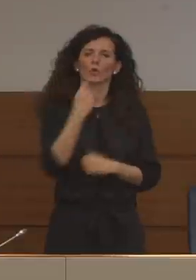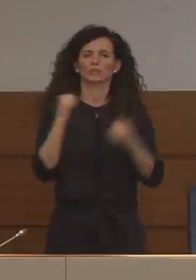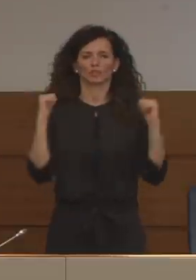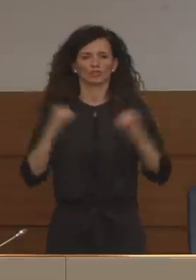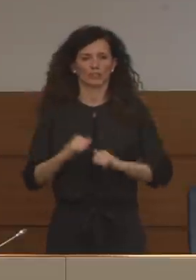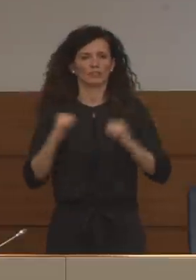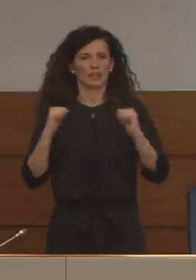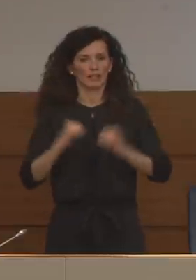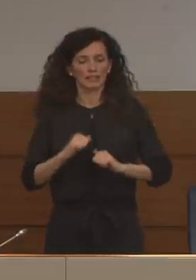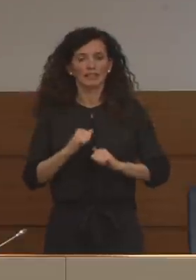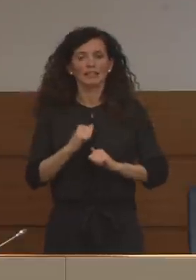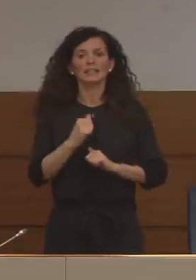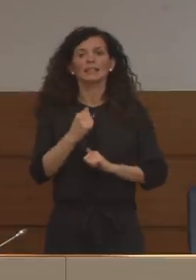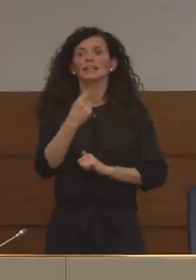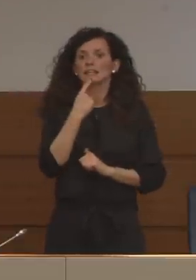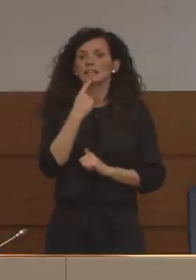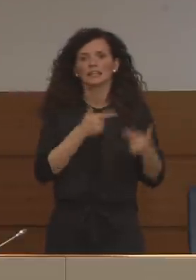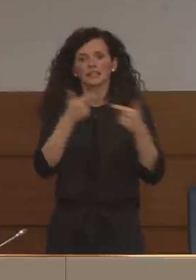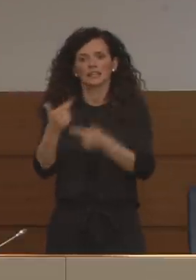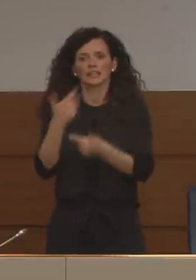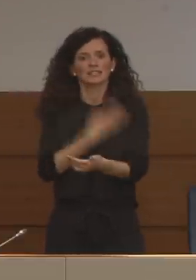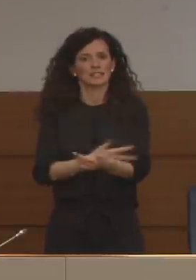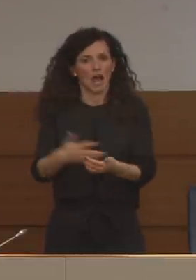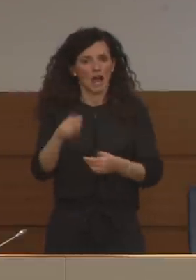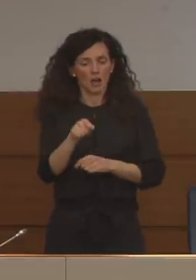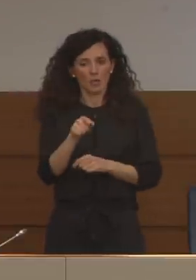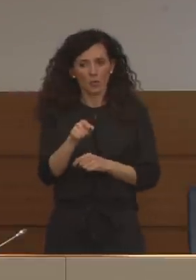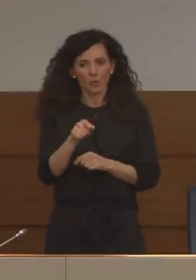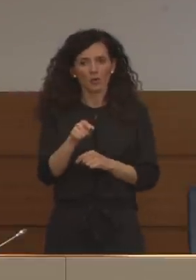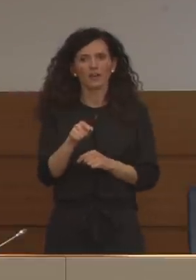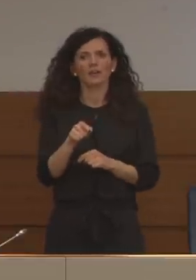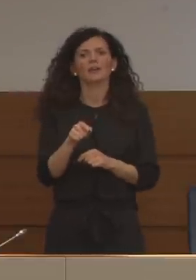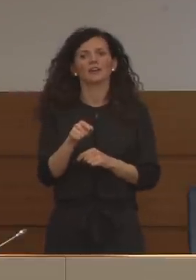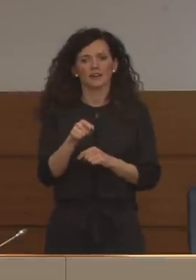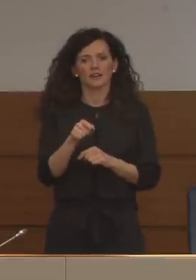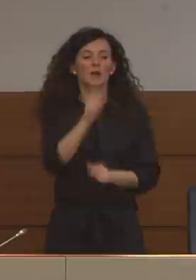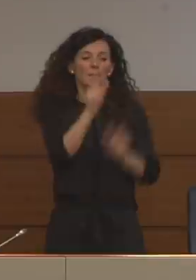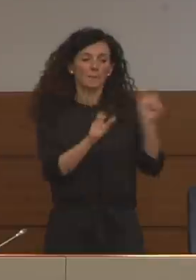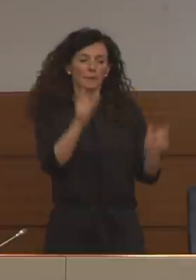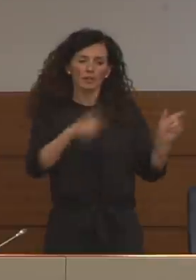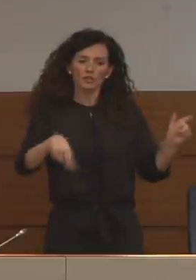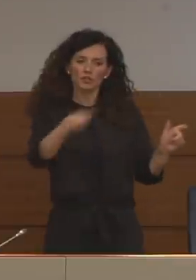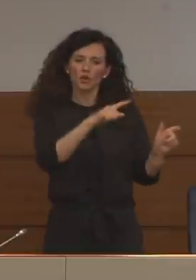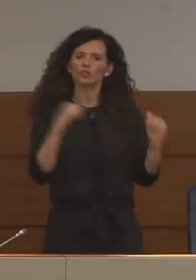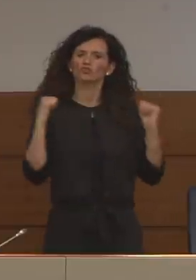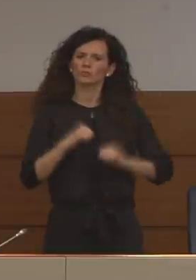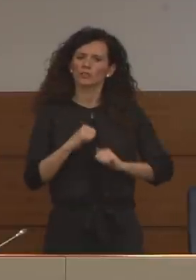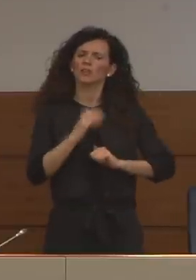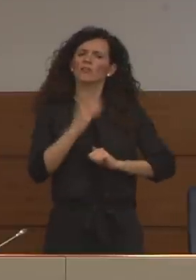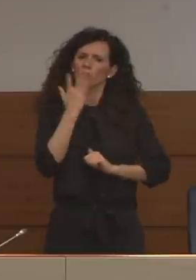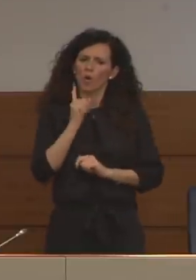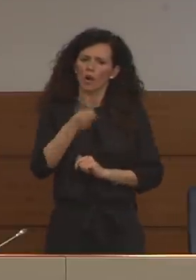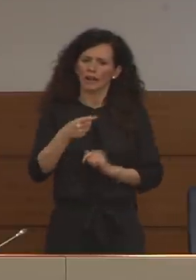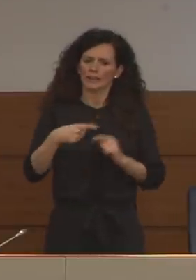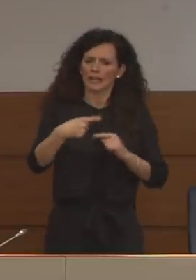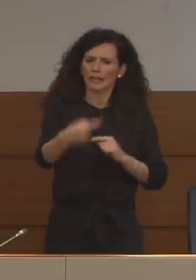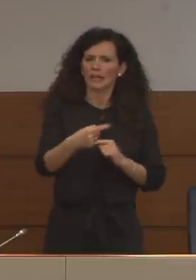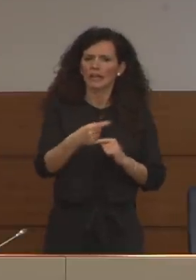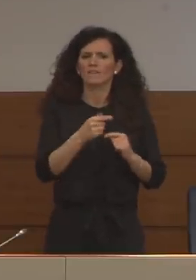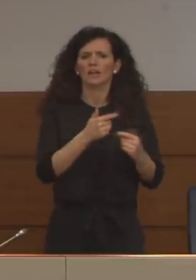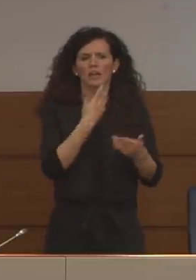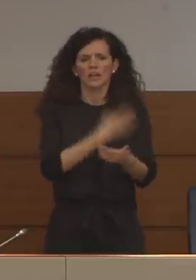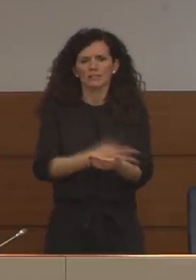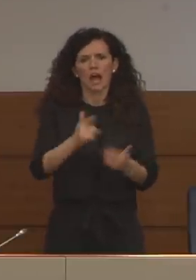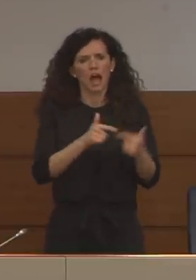stanno donando il sangue che andranno a donare il sangue come sapete per noi è importantissimo